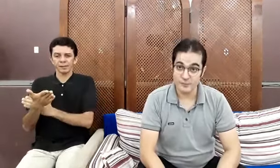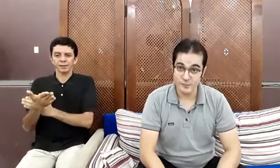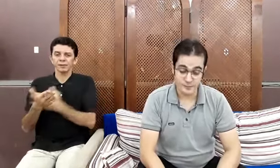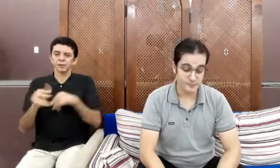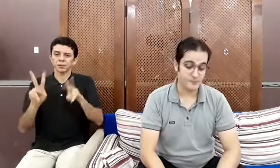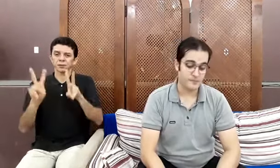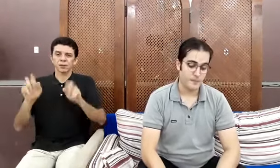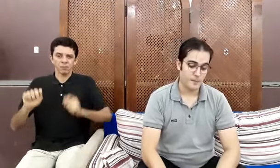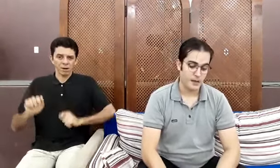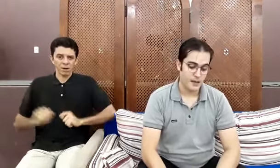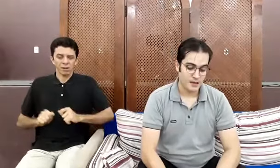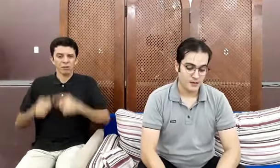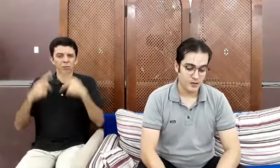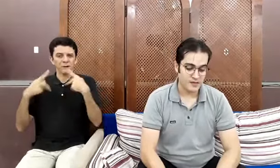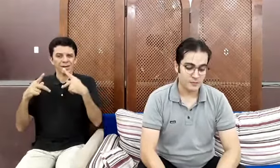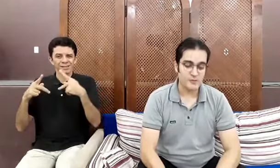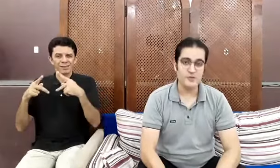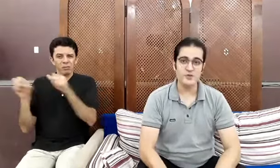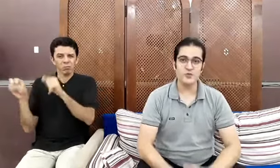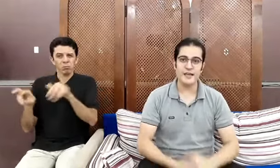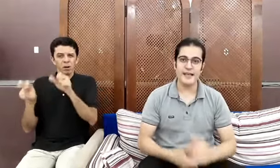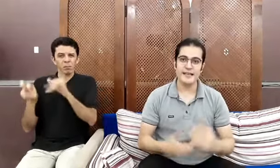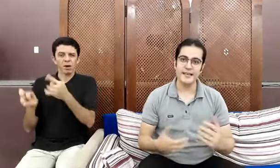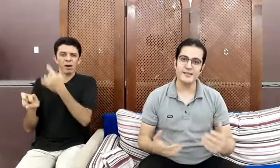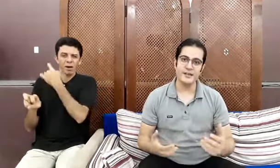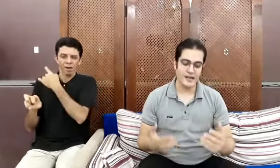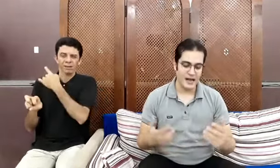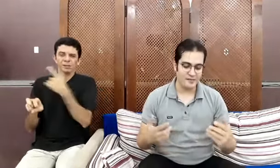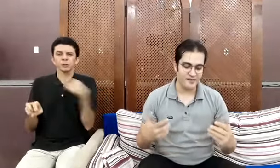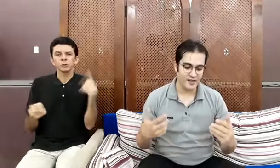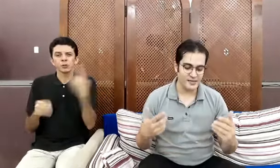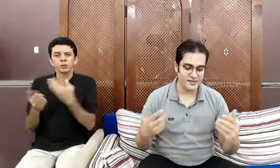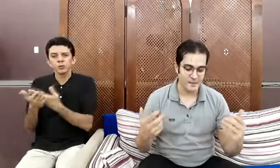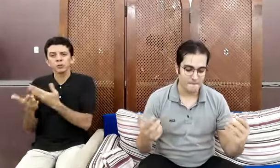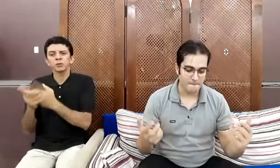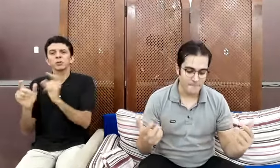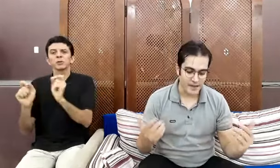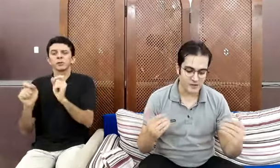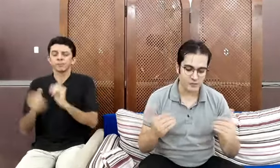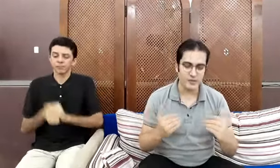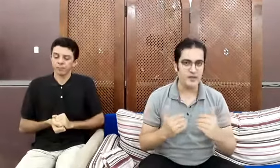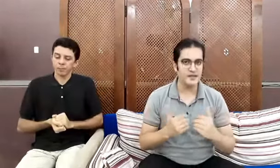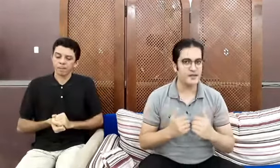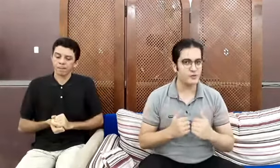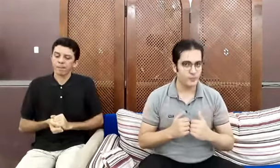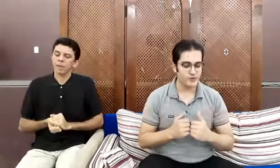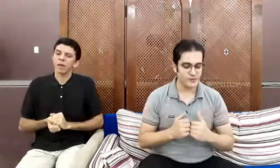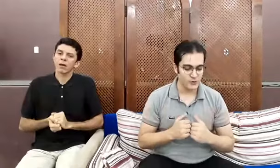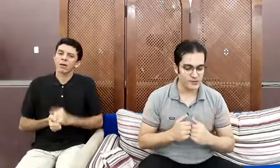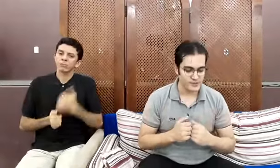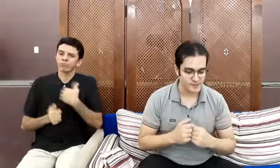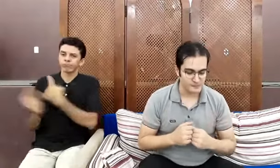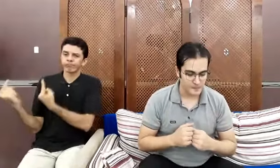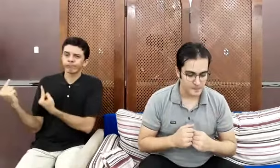Atos, nós temos visto que a igreja ela avança mesmo diante das